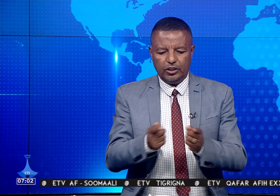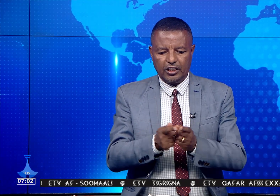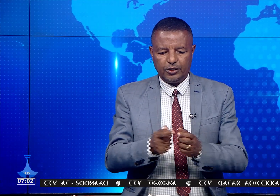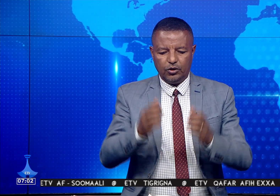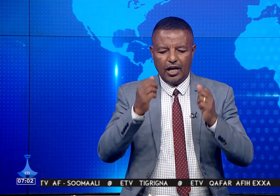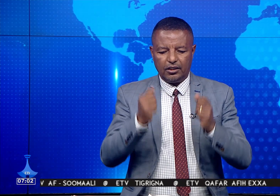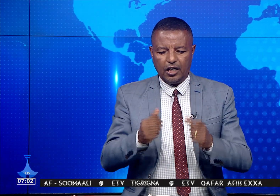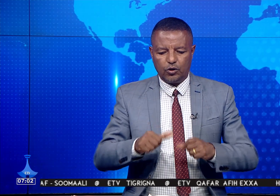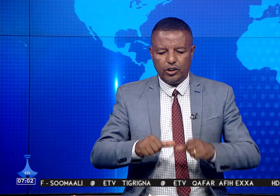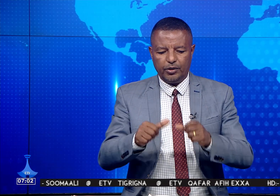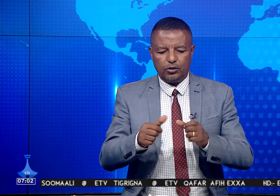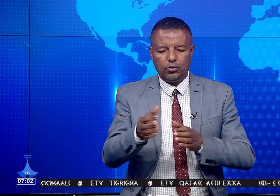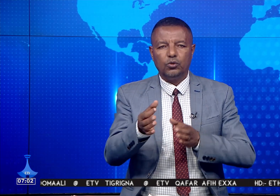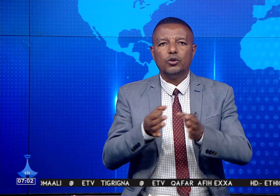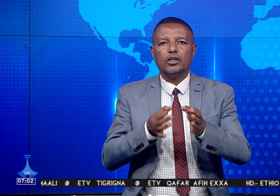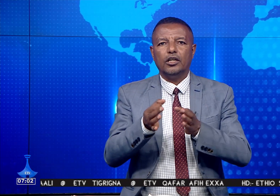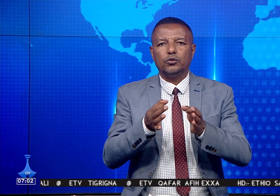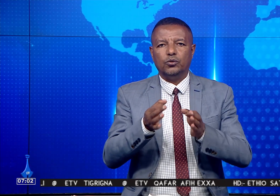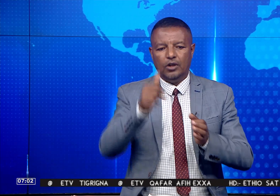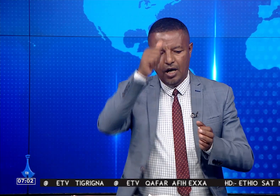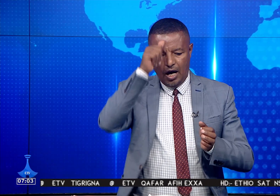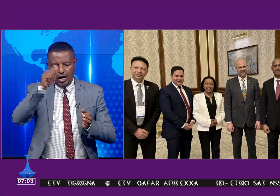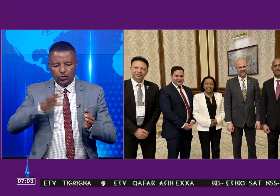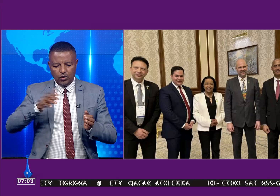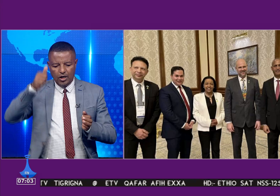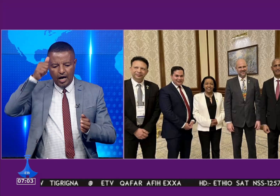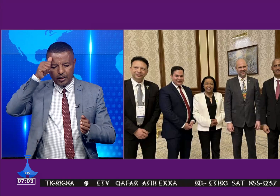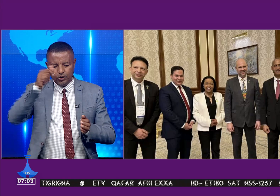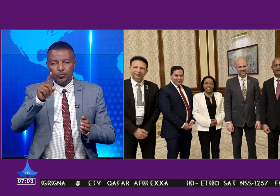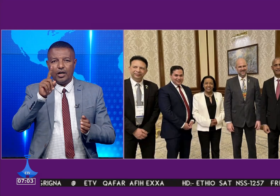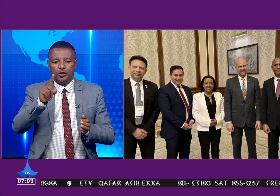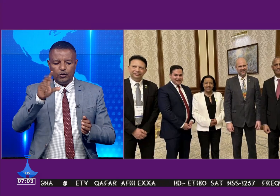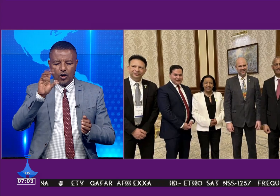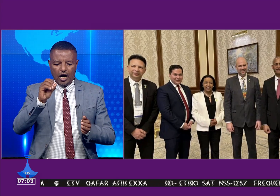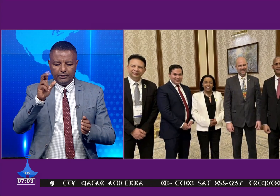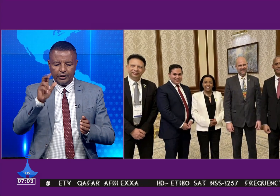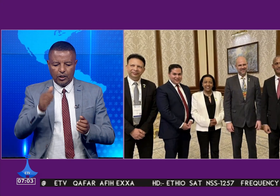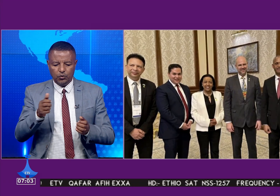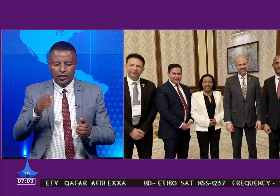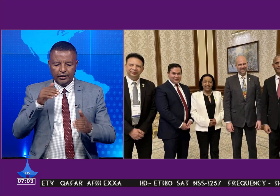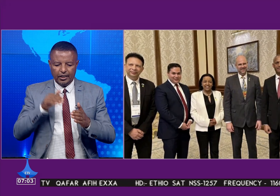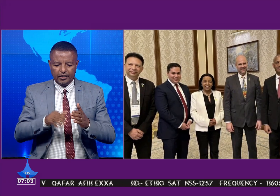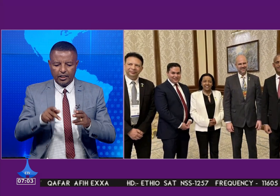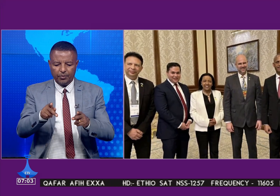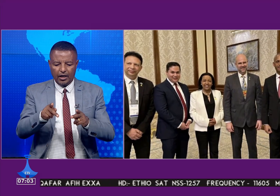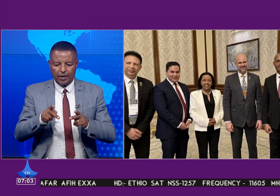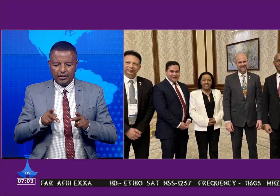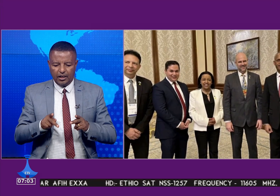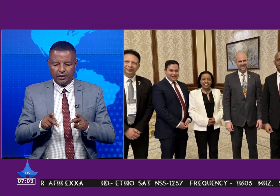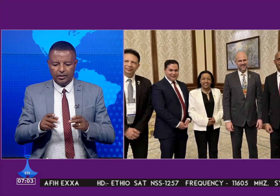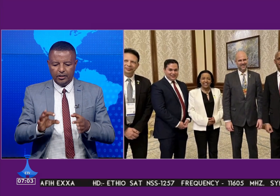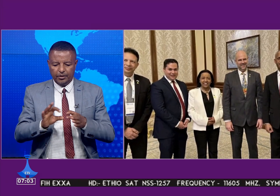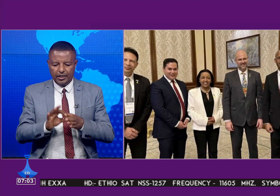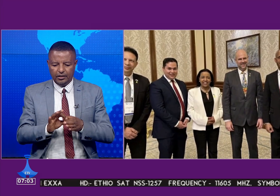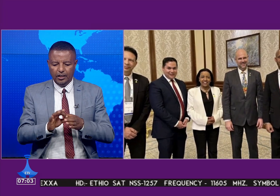ኢንቨስትመንት ግንኙነታቸውን አጠናክሮ እንደሚቀጥሉ ገለጹ። አቶ አገኘሁ በ150ኛው የኢንተር